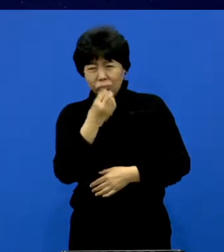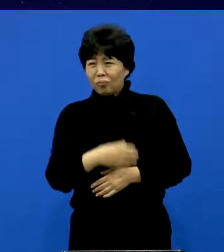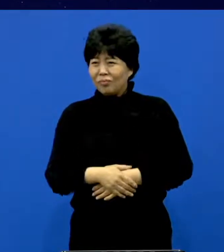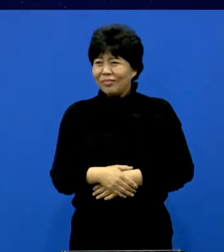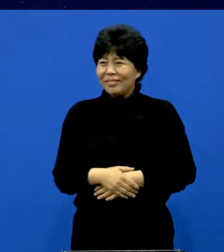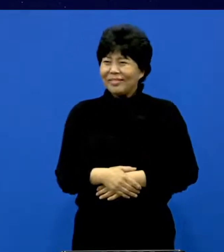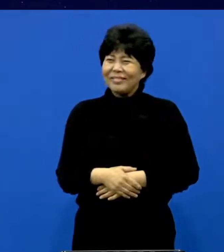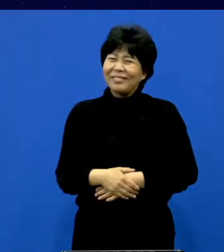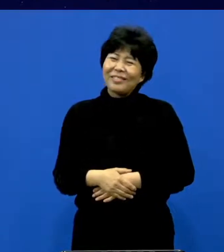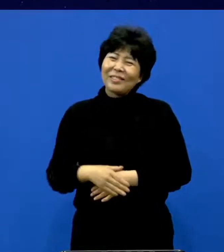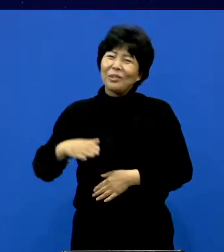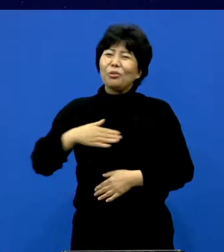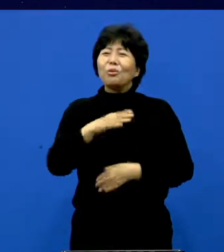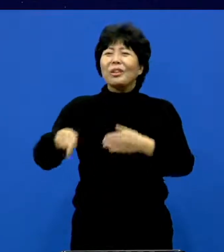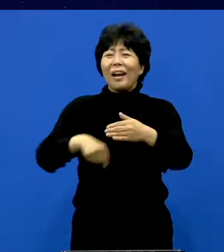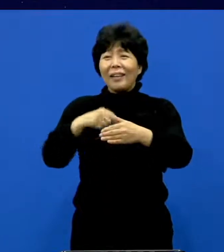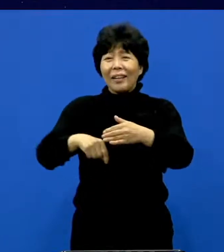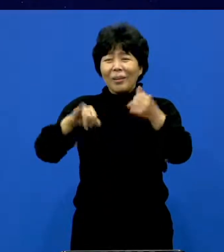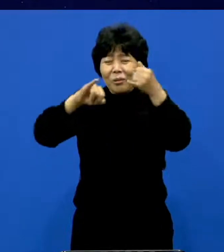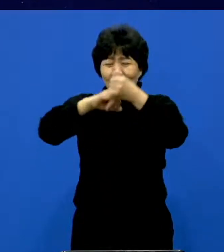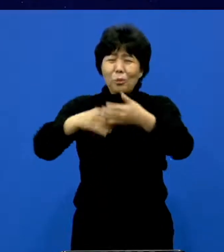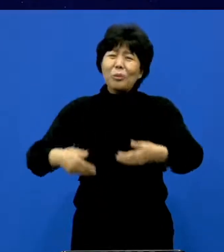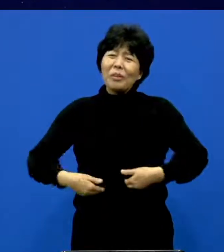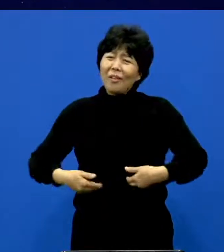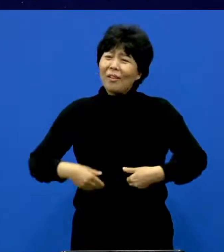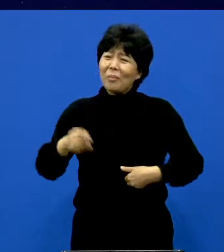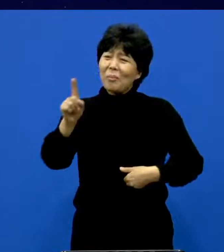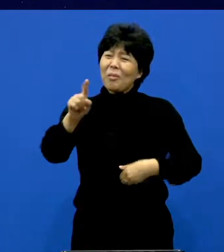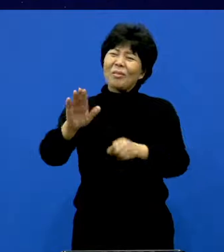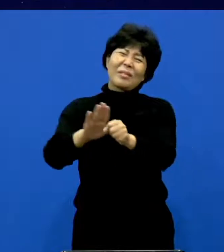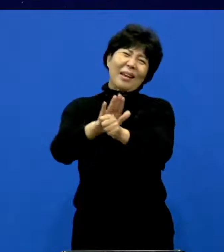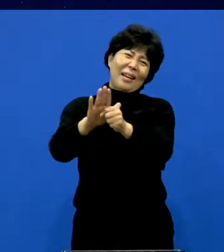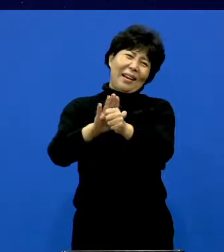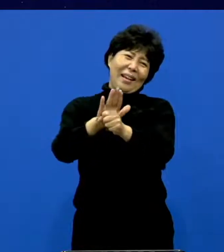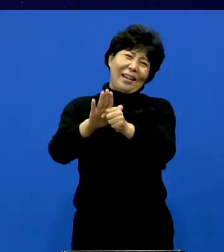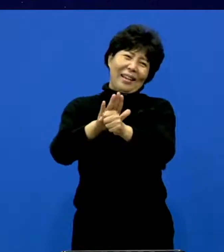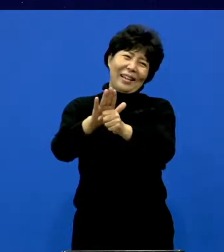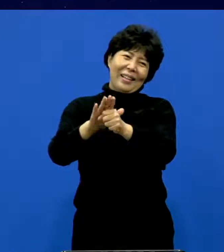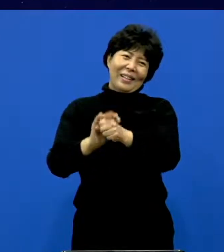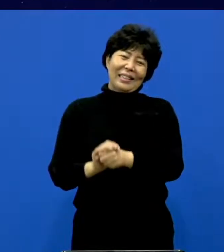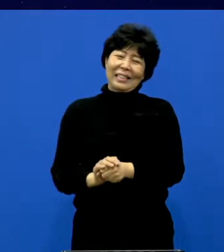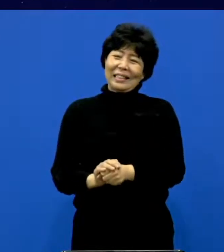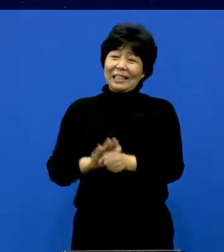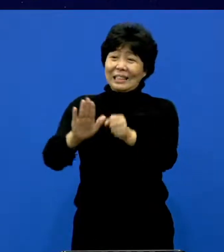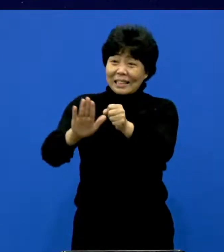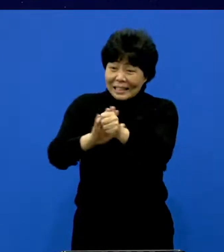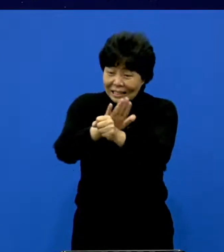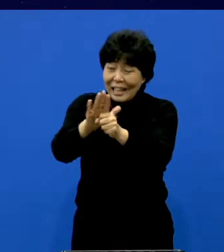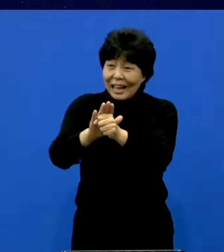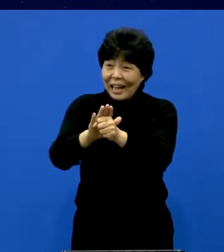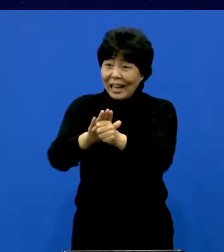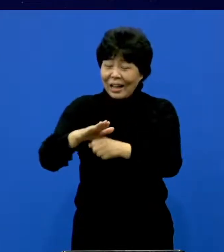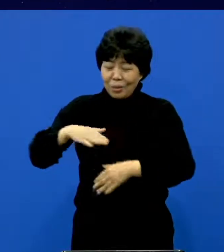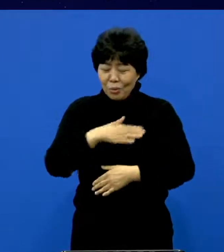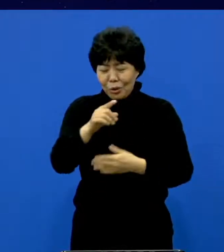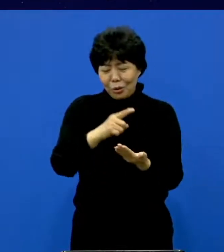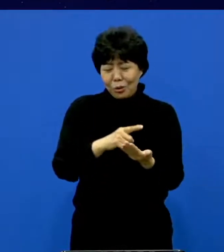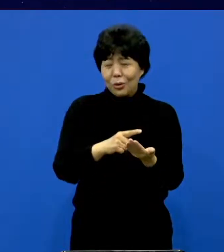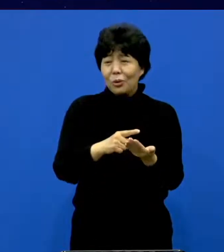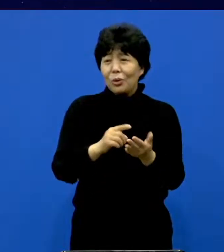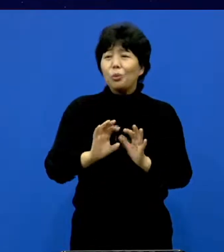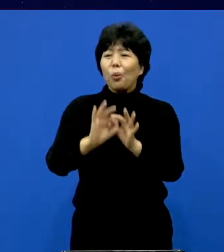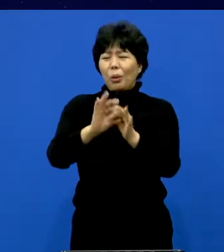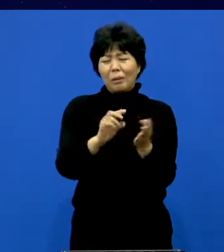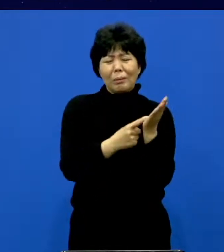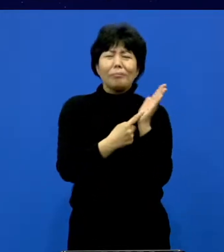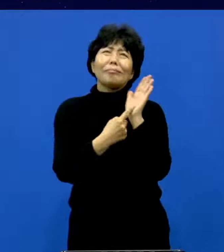뭡니까? 사랑이라는 거, 사랑. 이게 다 합치면 사랑이죠. 근데 왜 그 사랑이 우리를 통해 드러나지 않는다면 우리가 전하는 메시지는